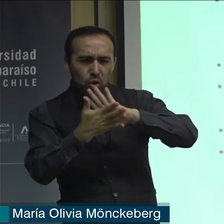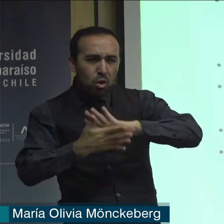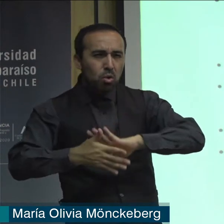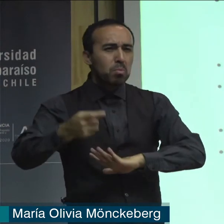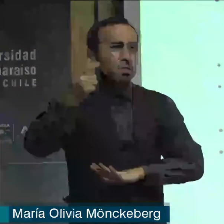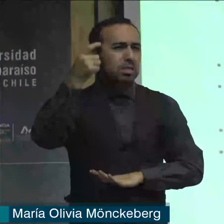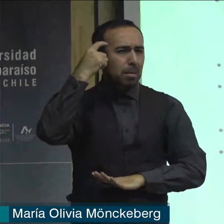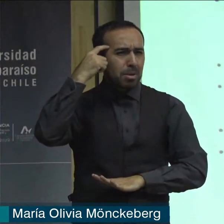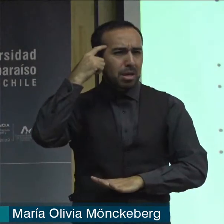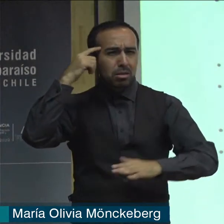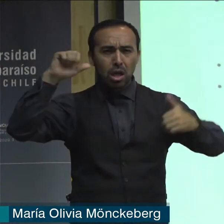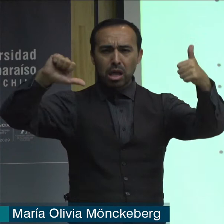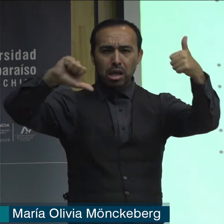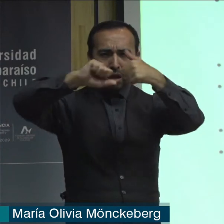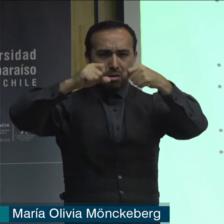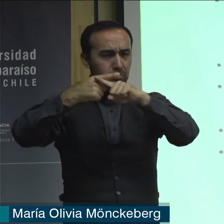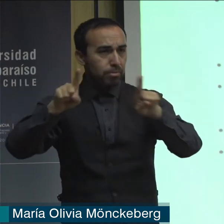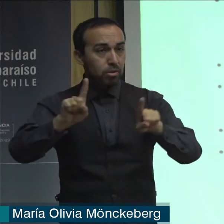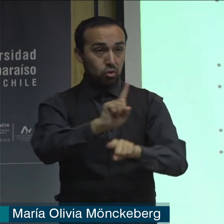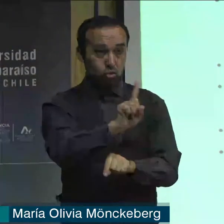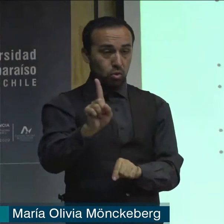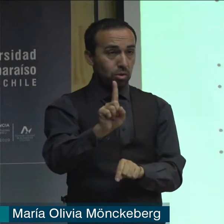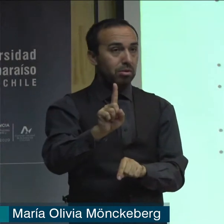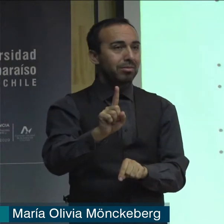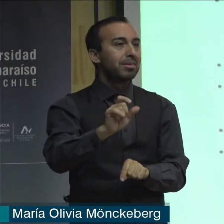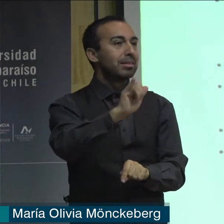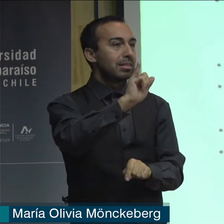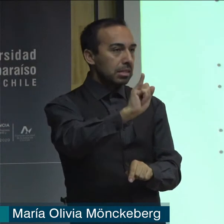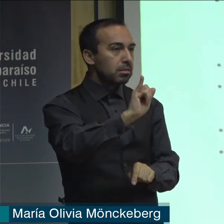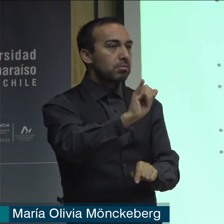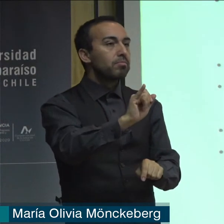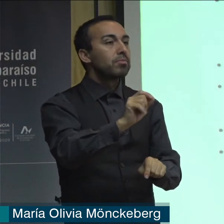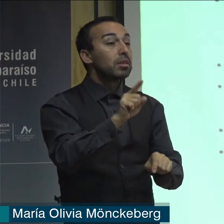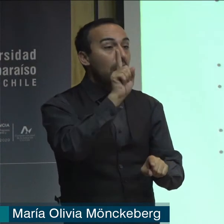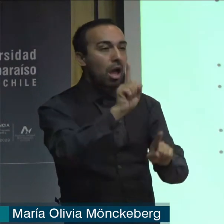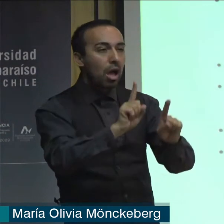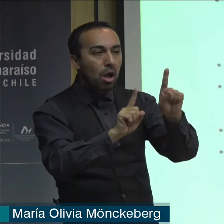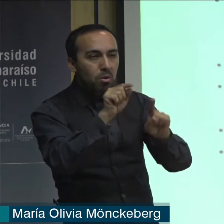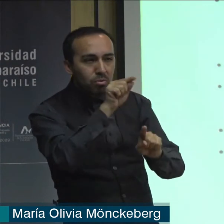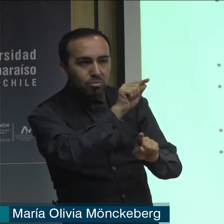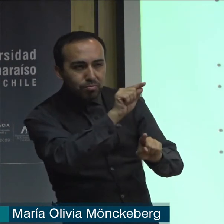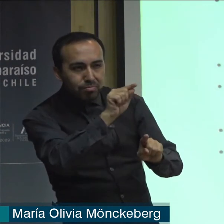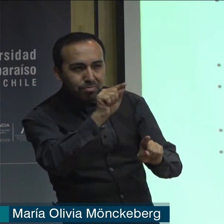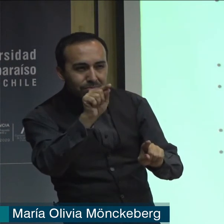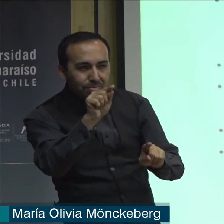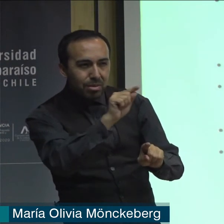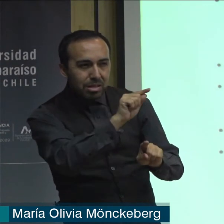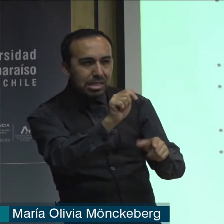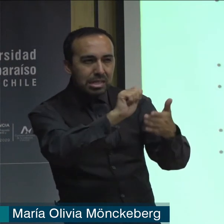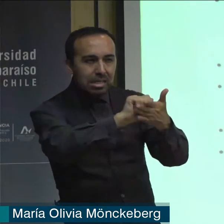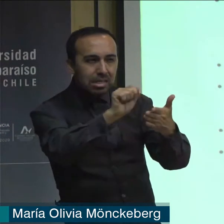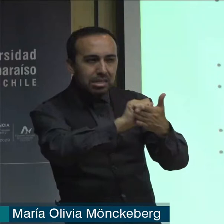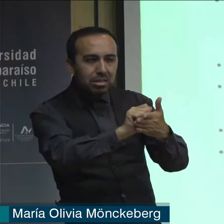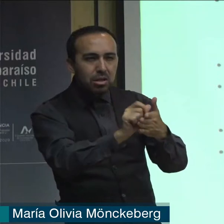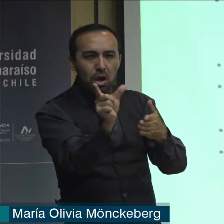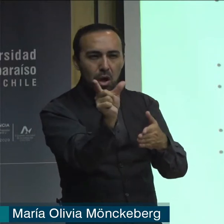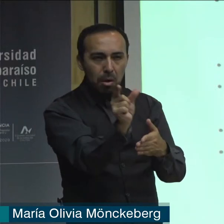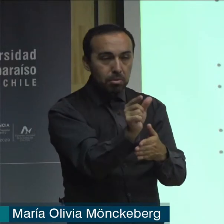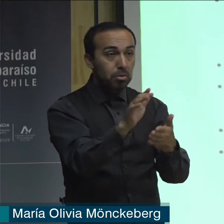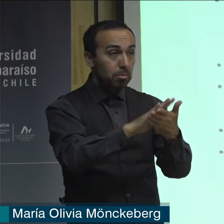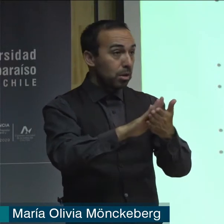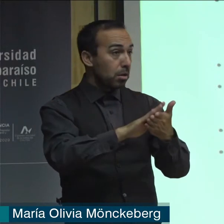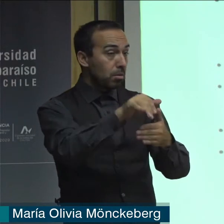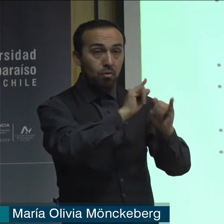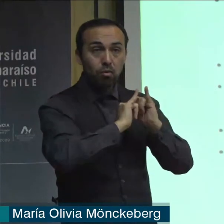Ah Pero sí yo creo que hay unos niños en esa línea sobre todo en algunas cosas con datos como